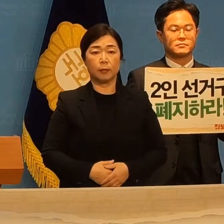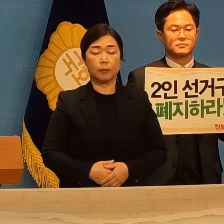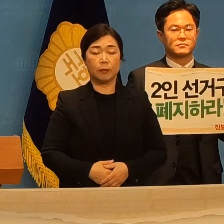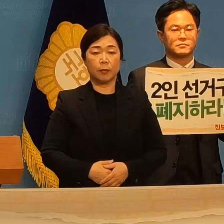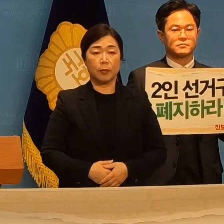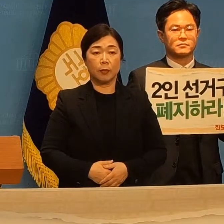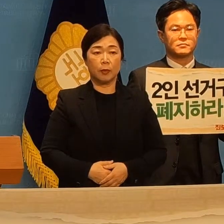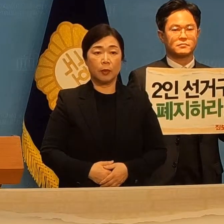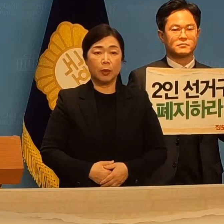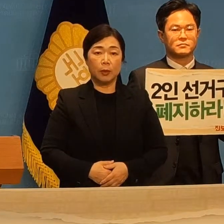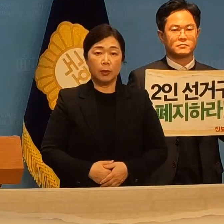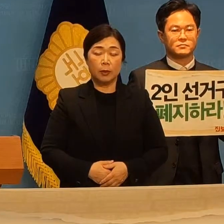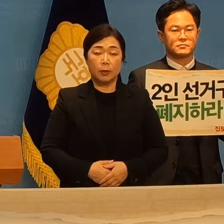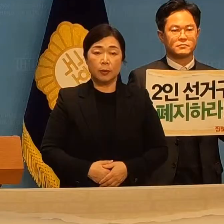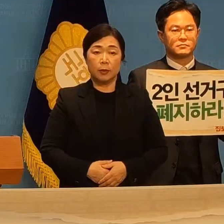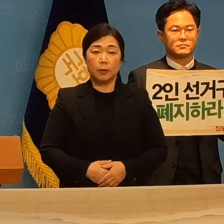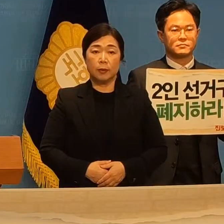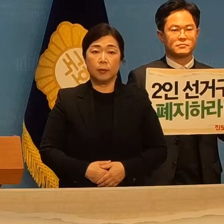박혀있기에 비롯된 일입니다.